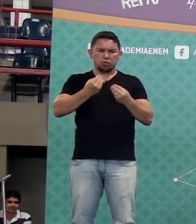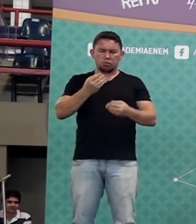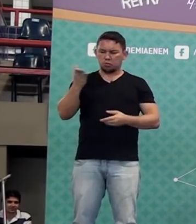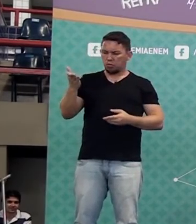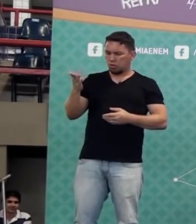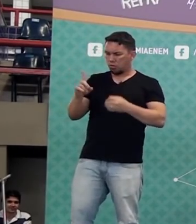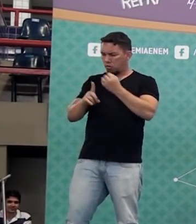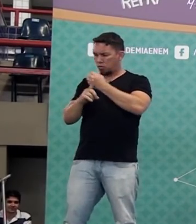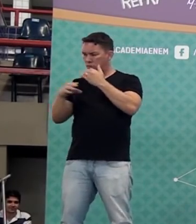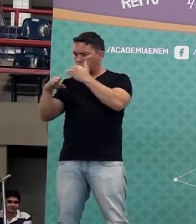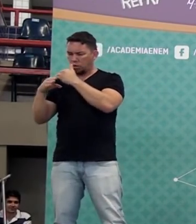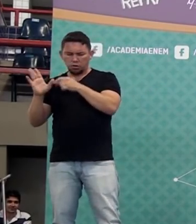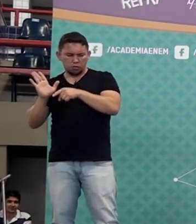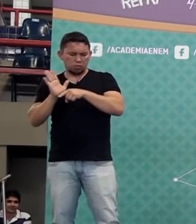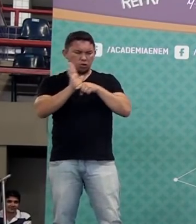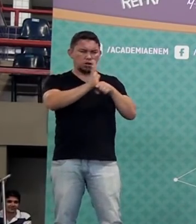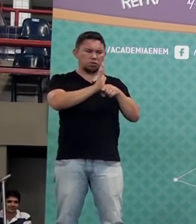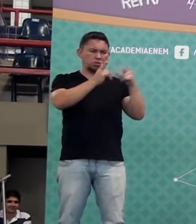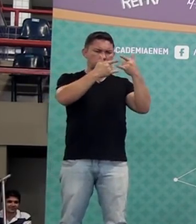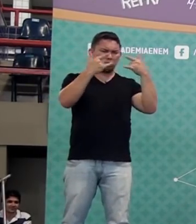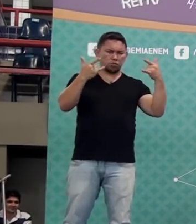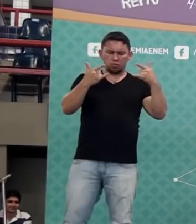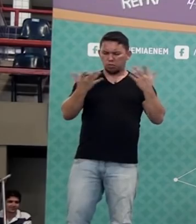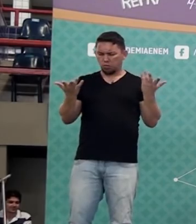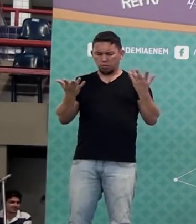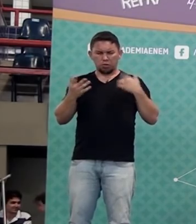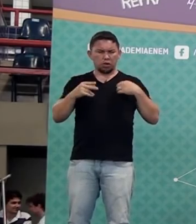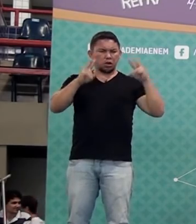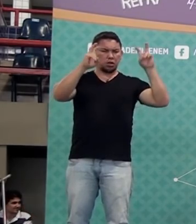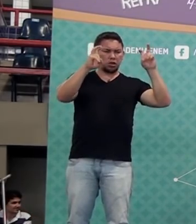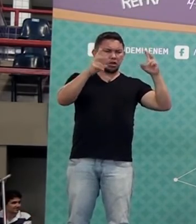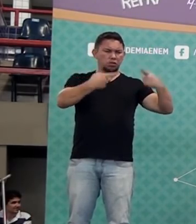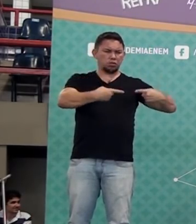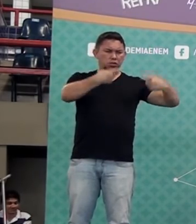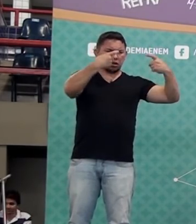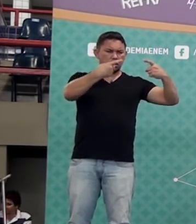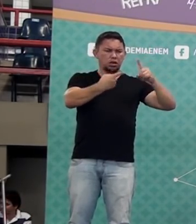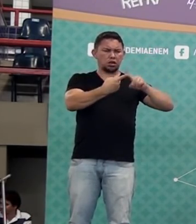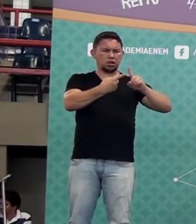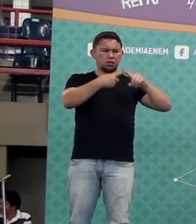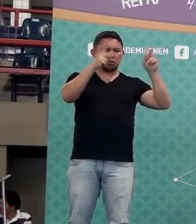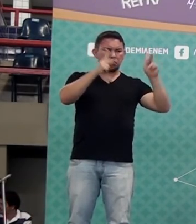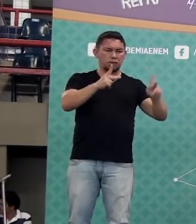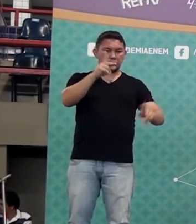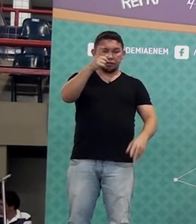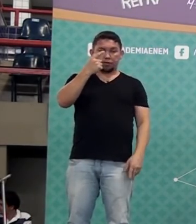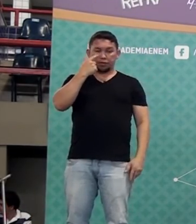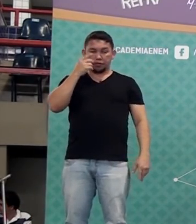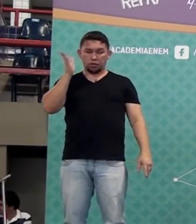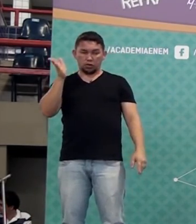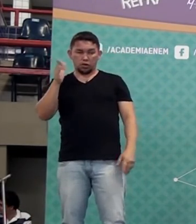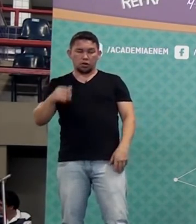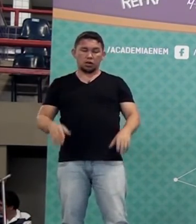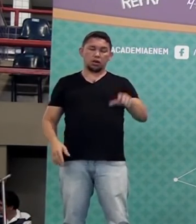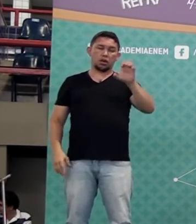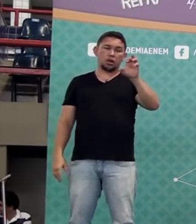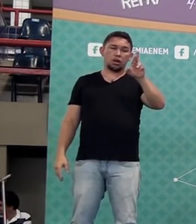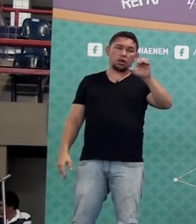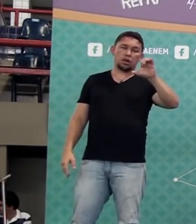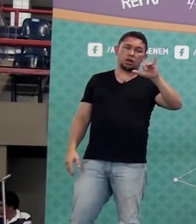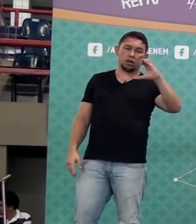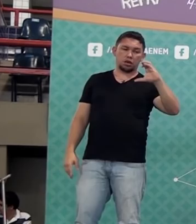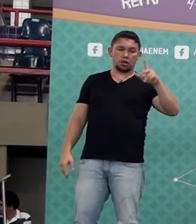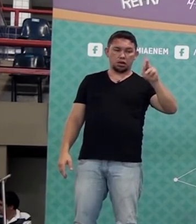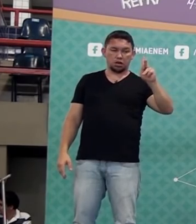na paz. Como pode? Qual o sentido disso? Deixa eu tentar explicar para vocês aqui. Por que o Eric Hobsbawm diz